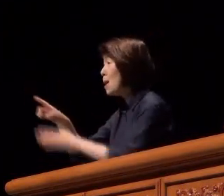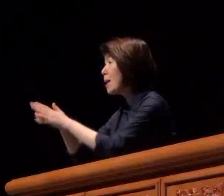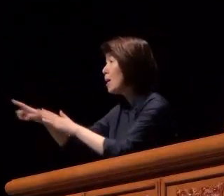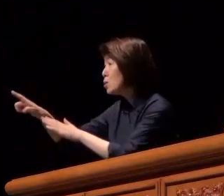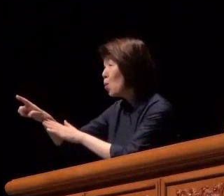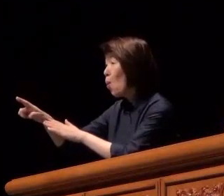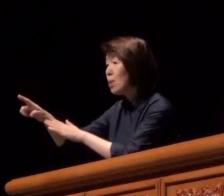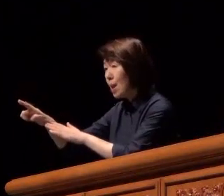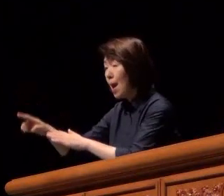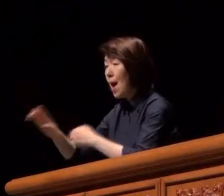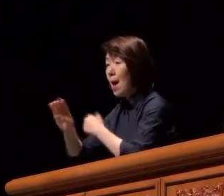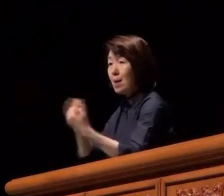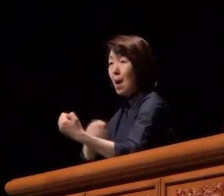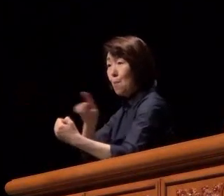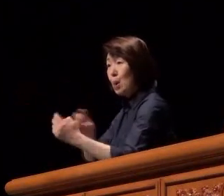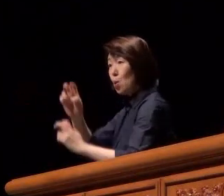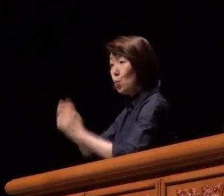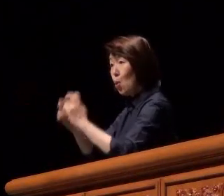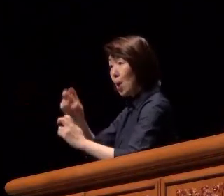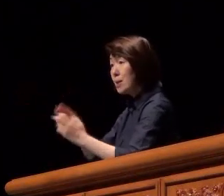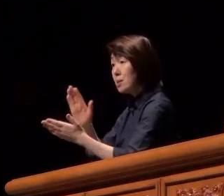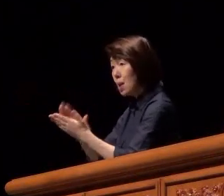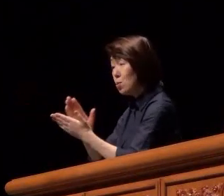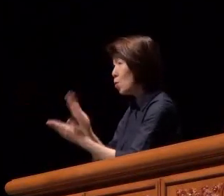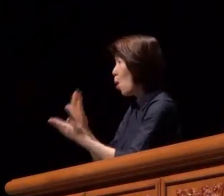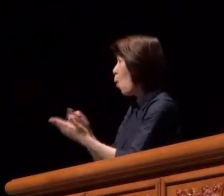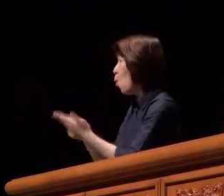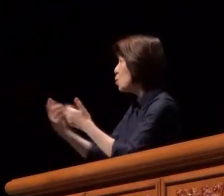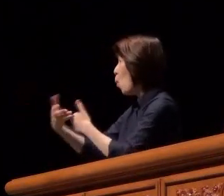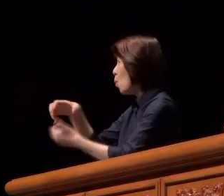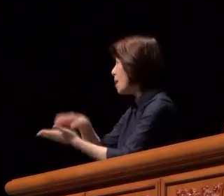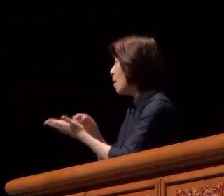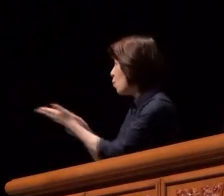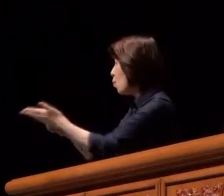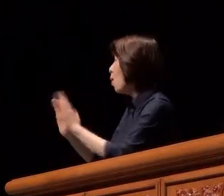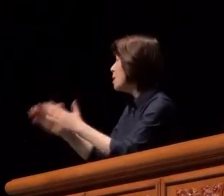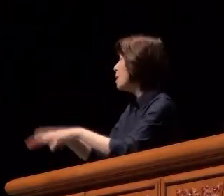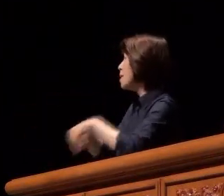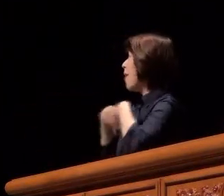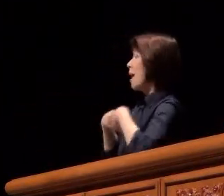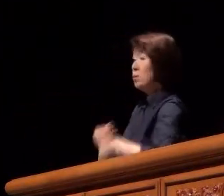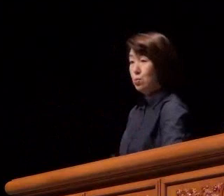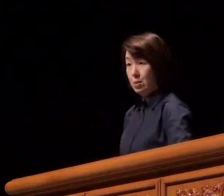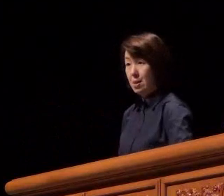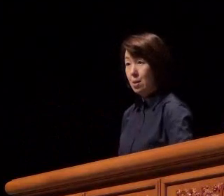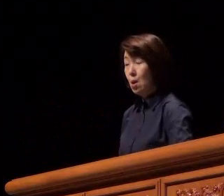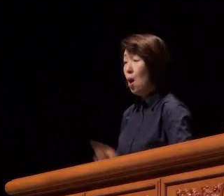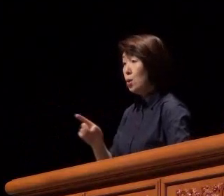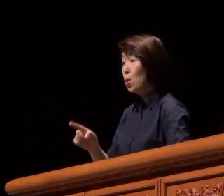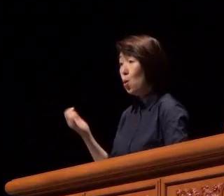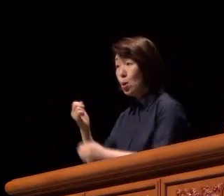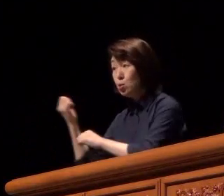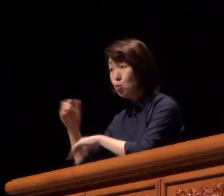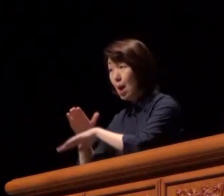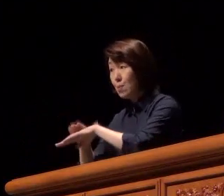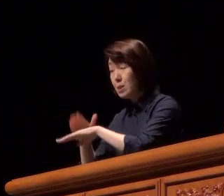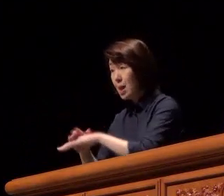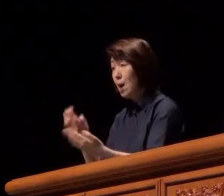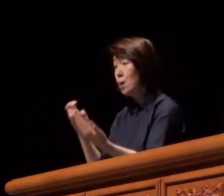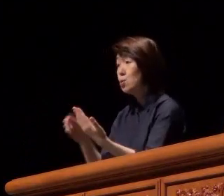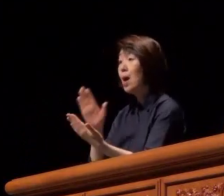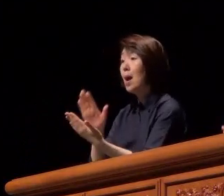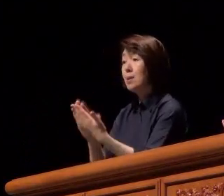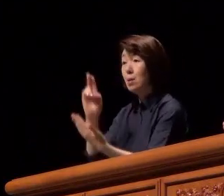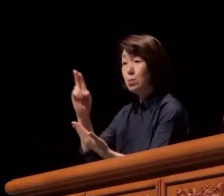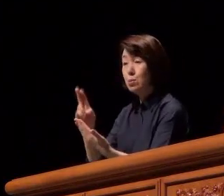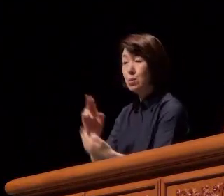原発に対してあの保証請求もしない国、そういうふうにちゃんと抜け道が作られている法律だそうです